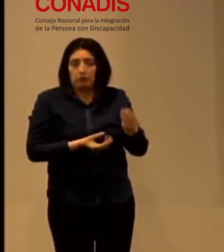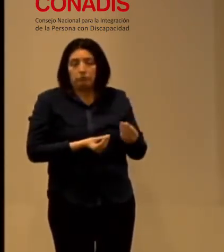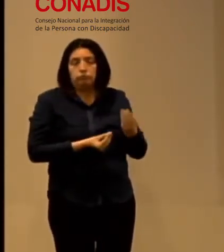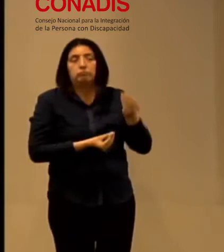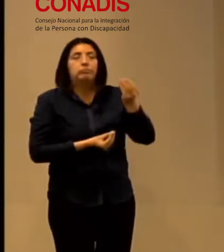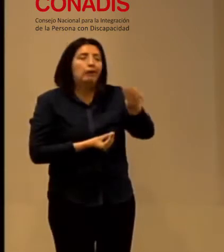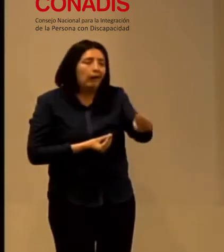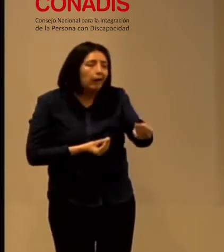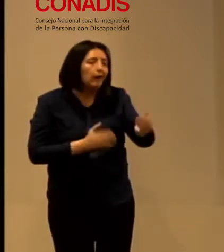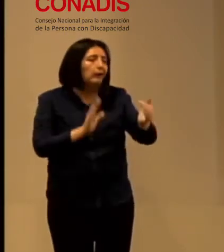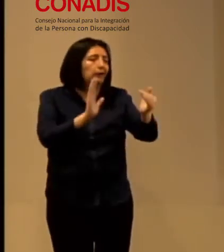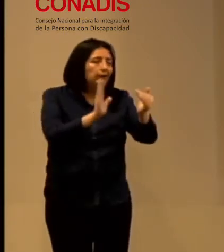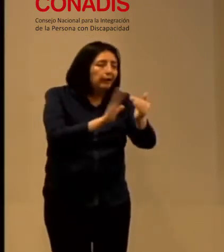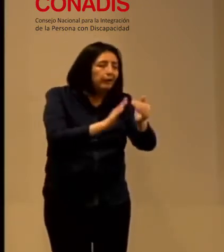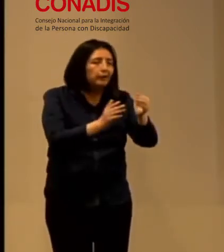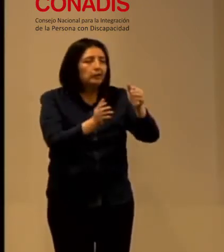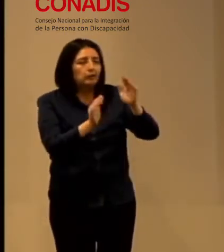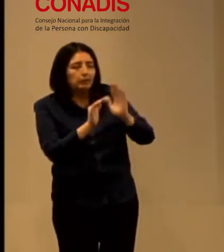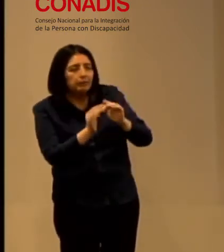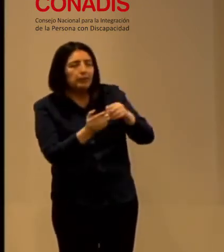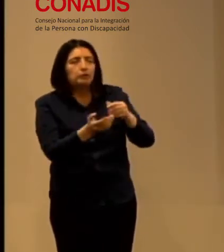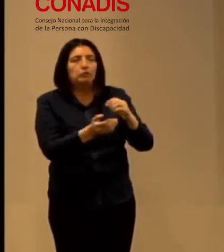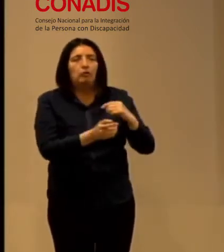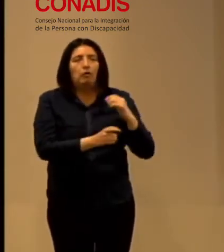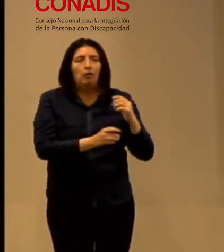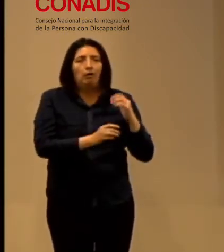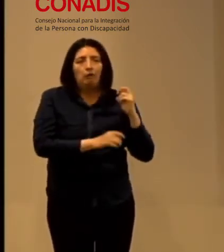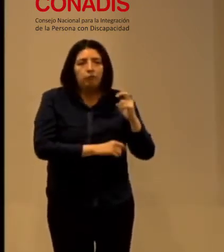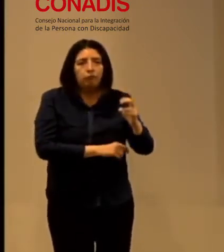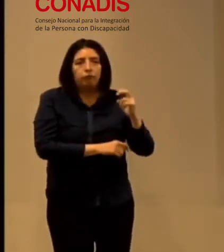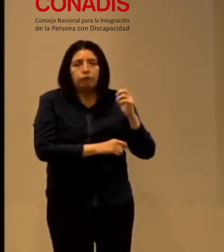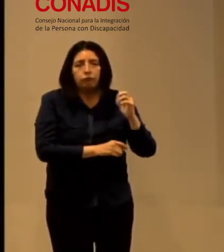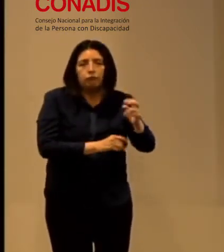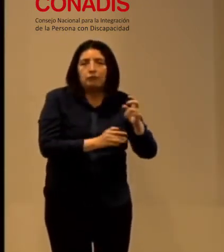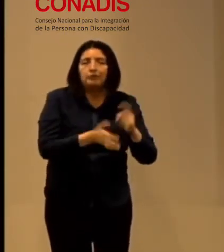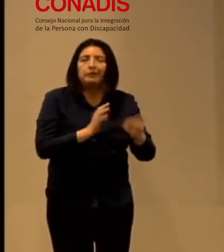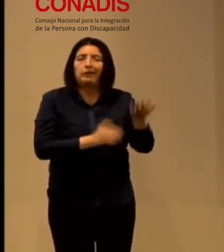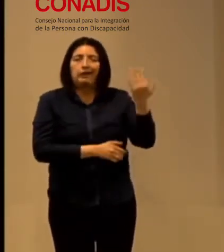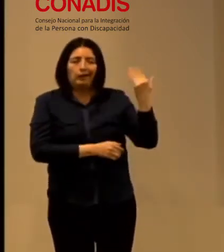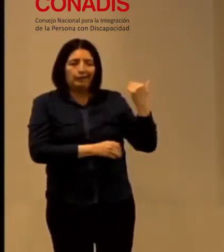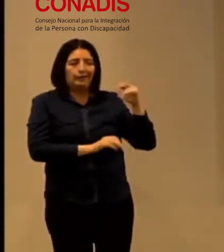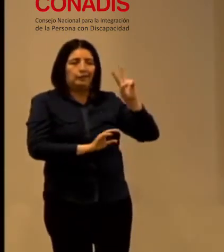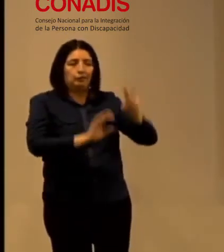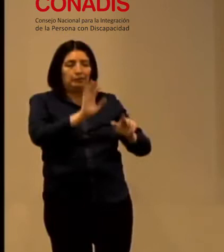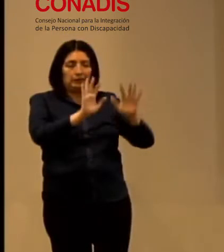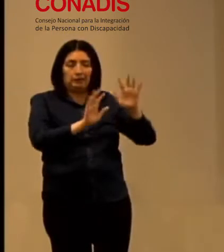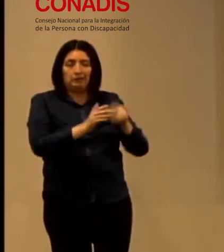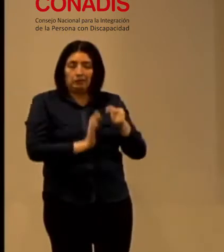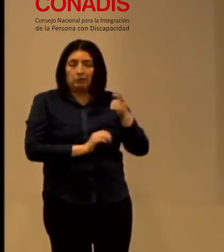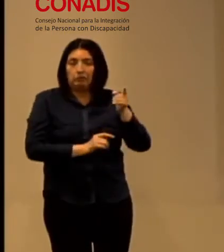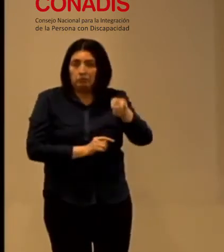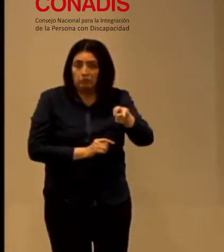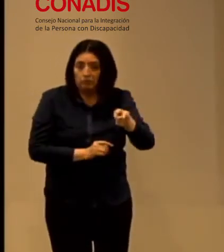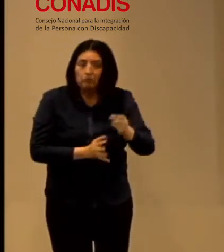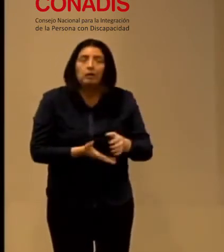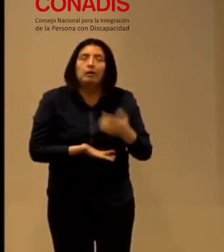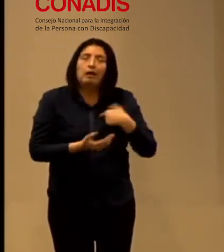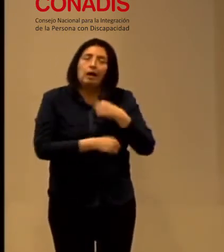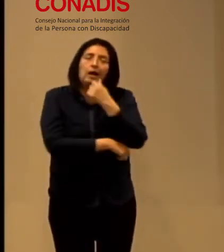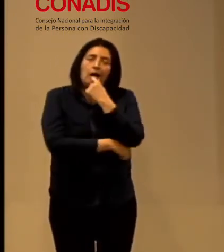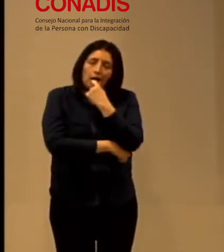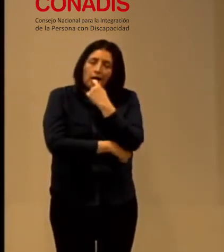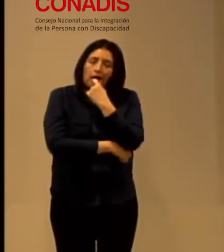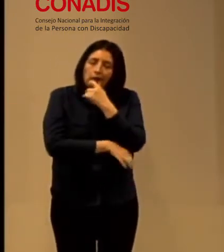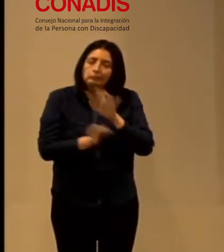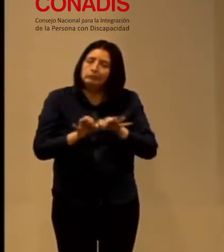tema de alojamiento, movilidad. Entonces, para nosotros, en el 2015, cuando se planteó esta beca, fue importante darnos